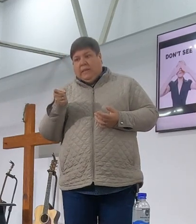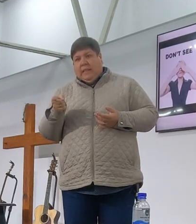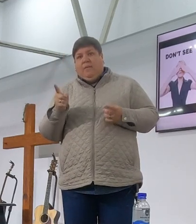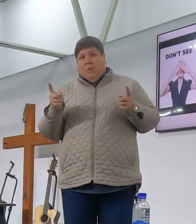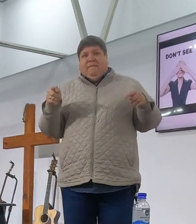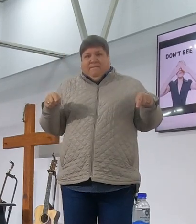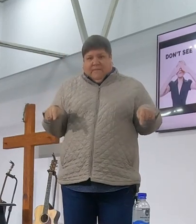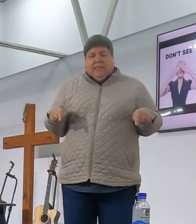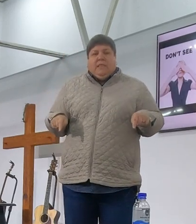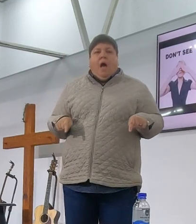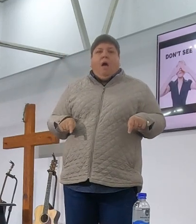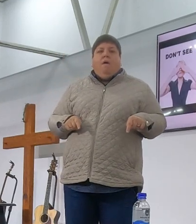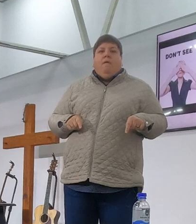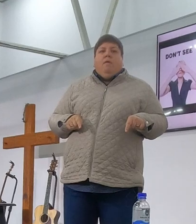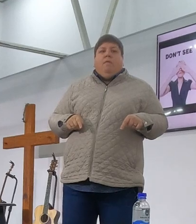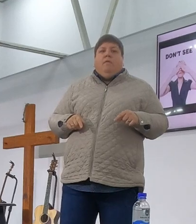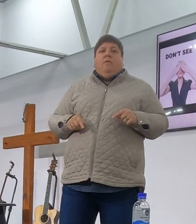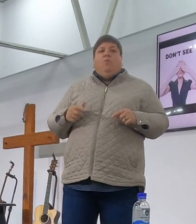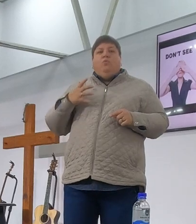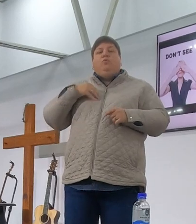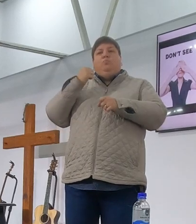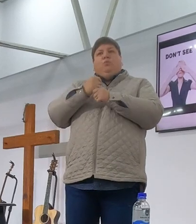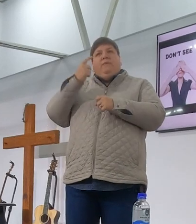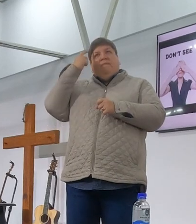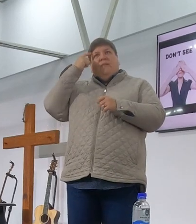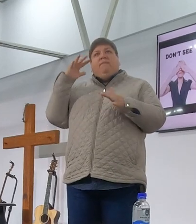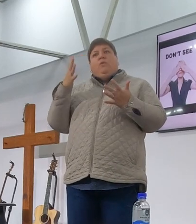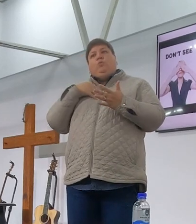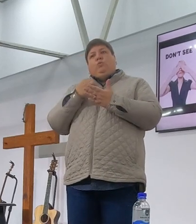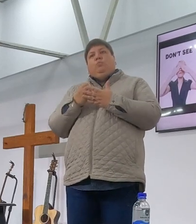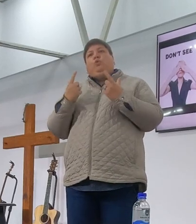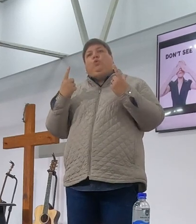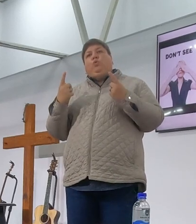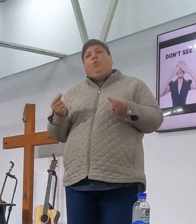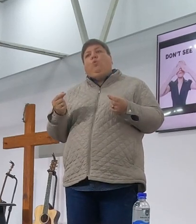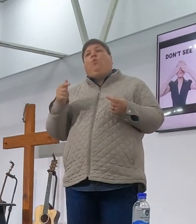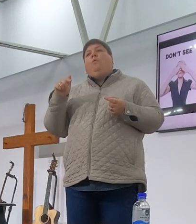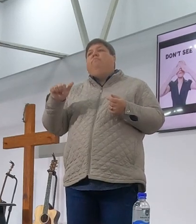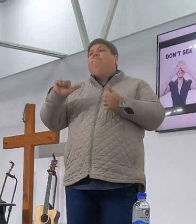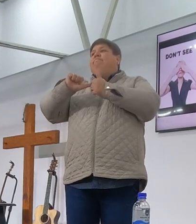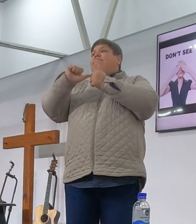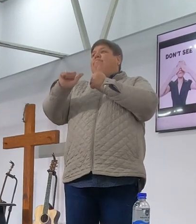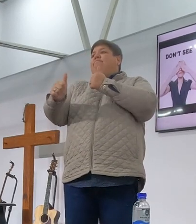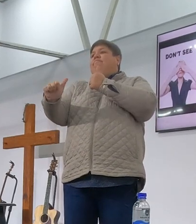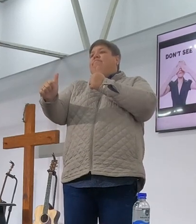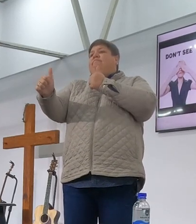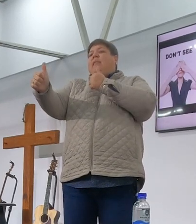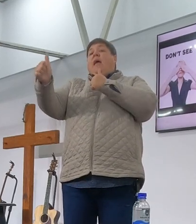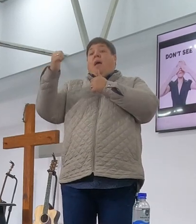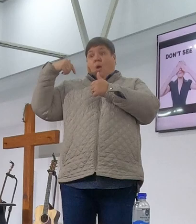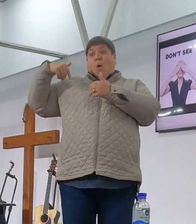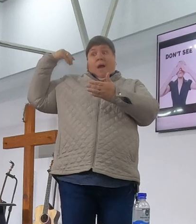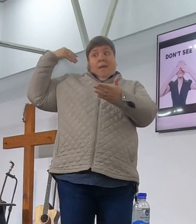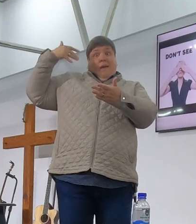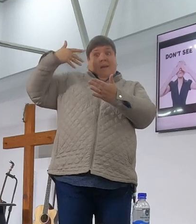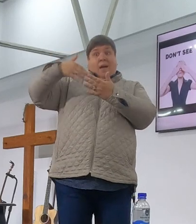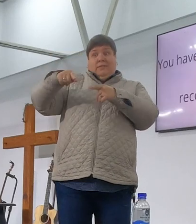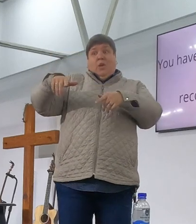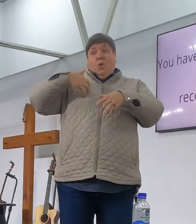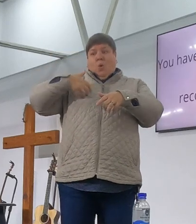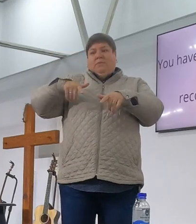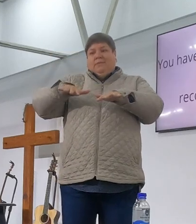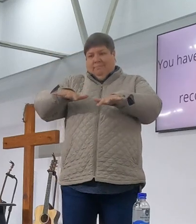vandag. En ons moet weet wat ons moet doen om die volgende geslag te bemagtig.